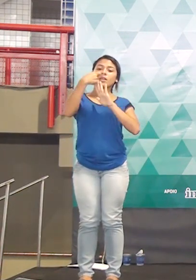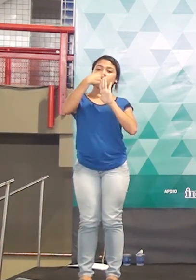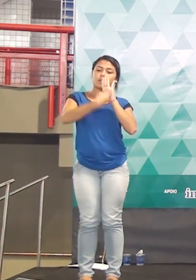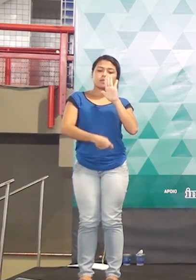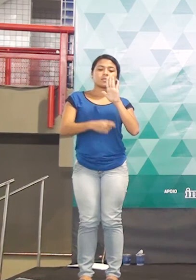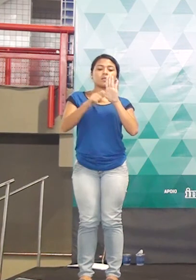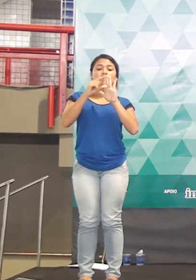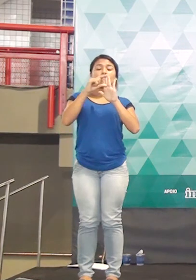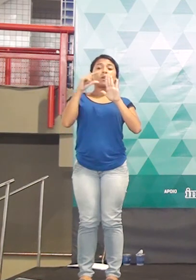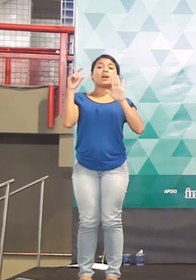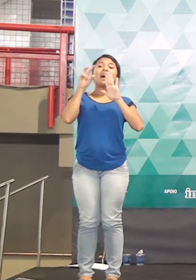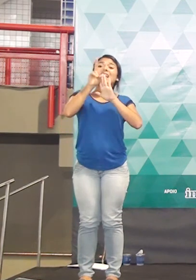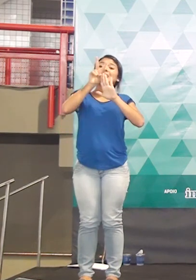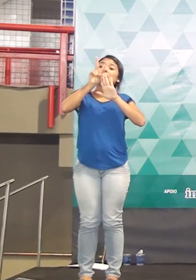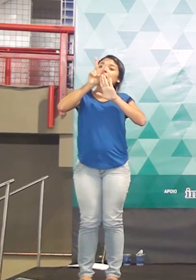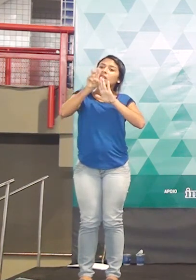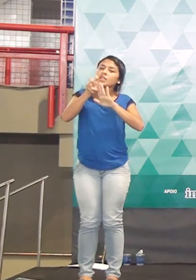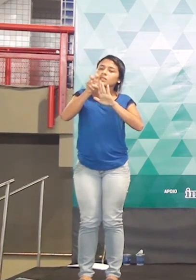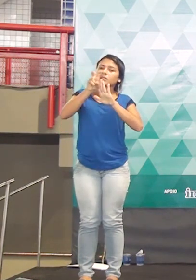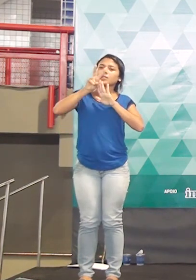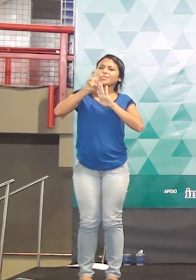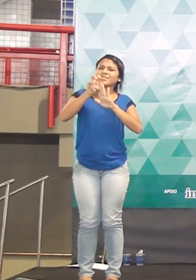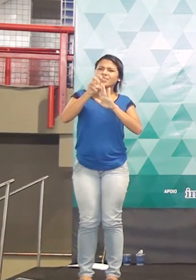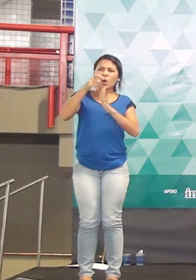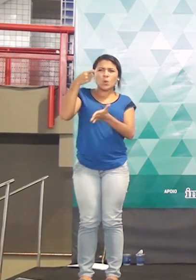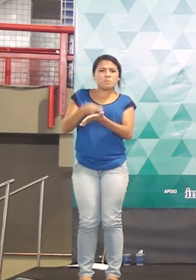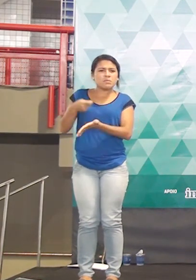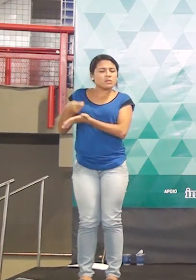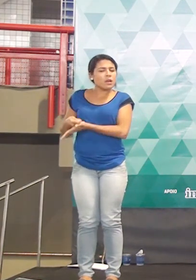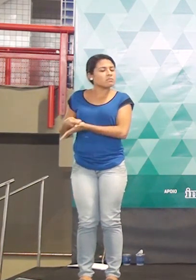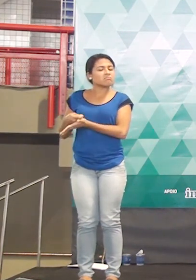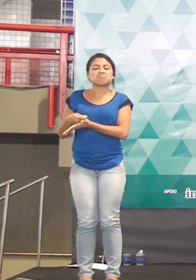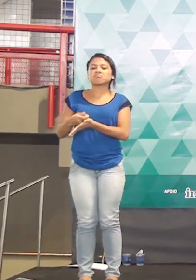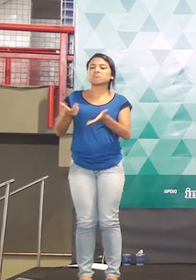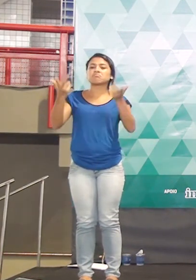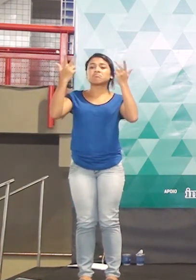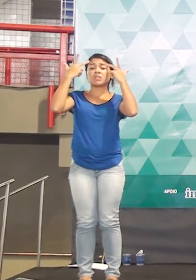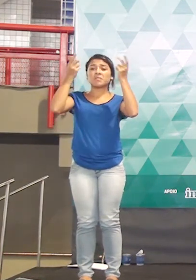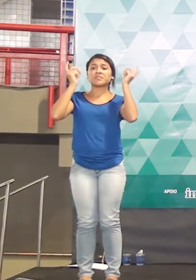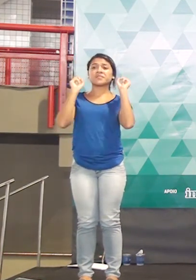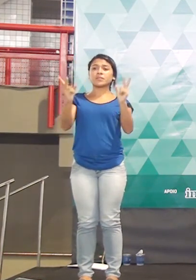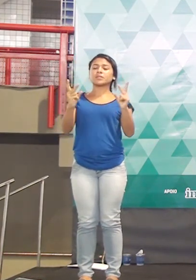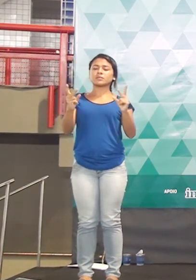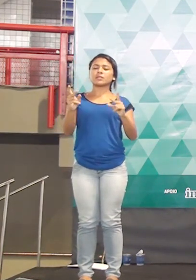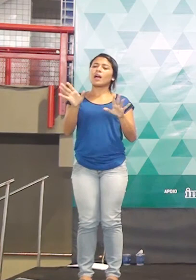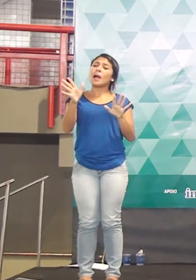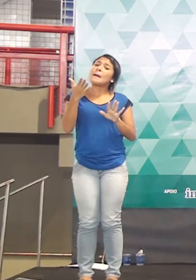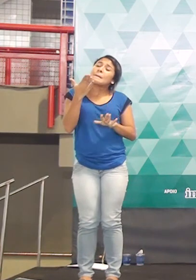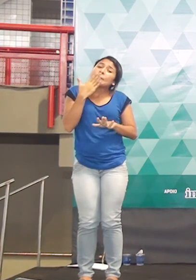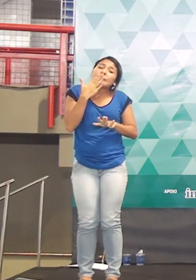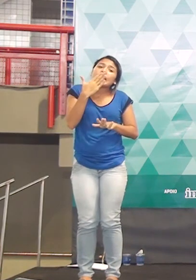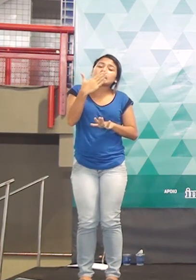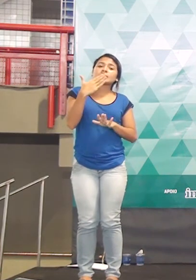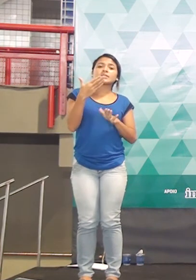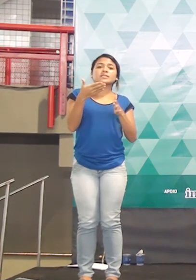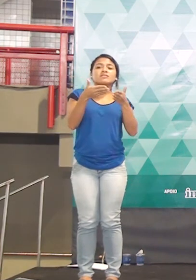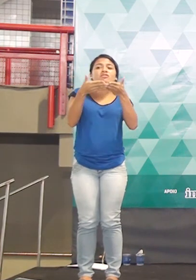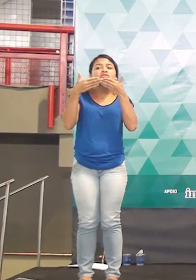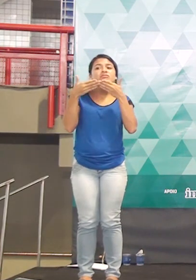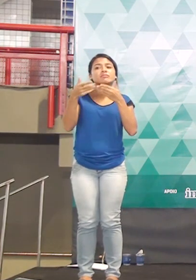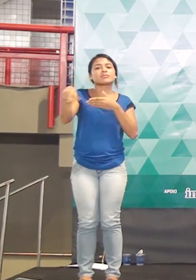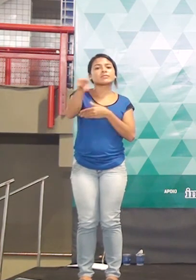é facultativo. Nós solicitamos que vocês não botem título, já que